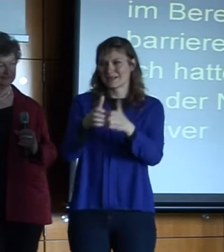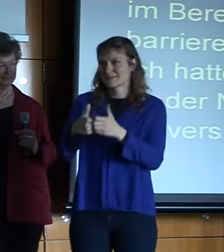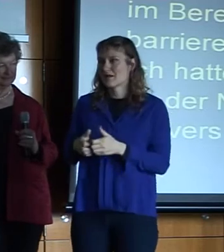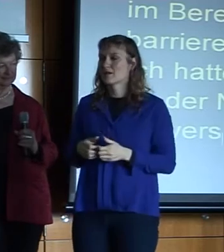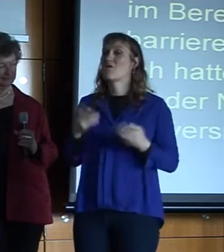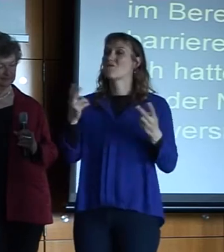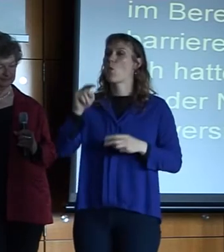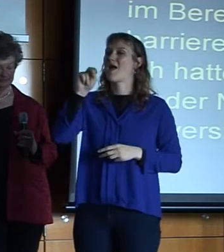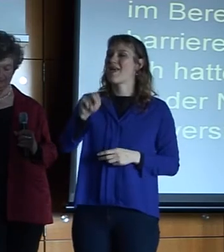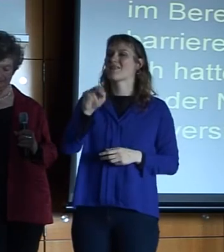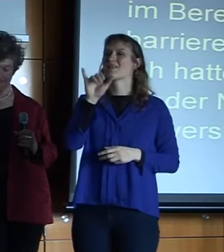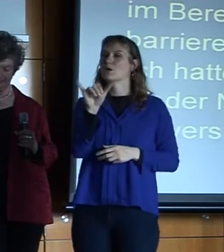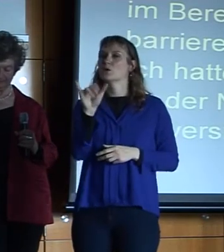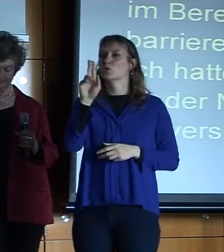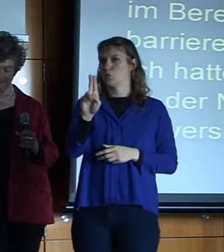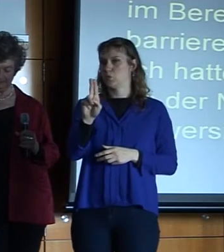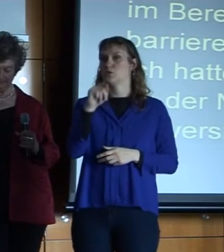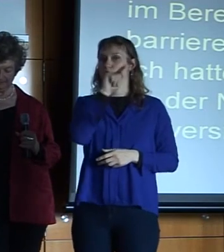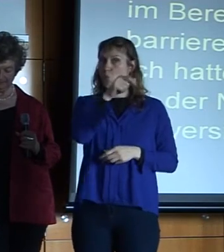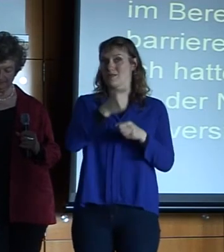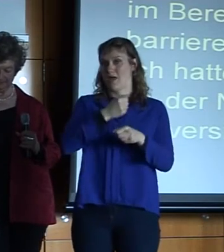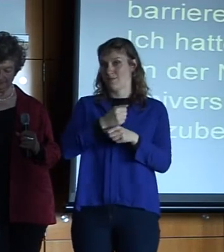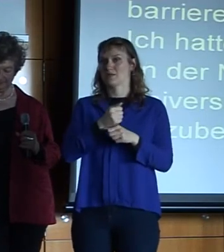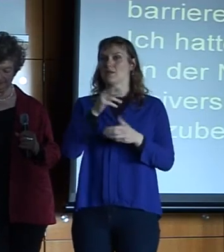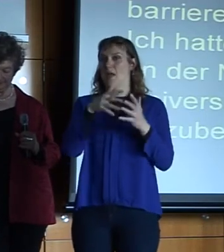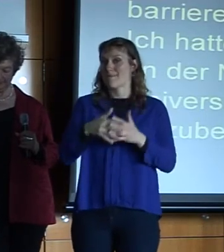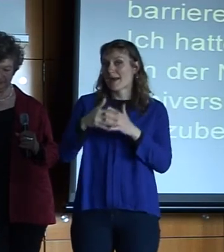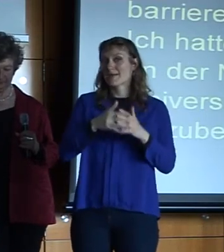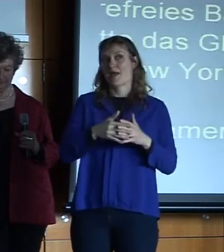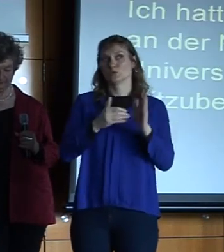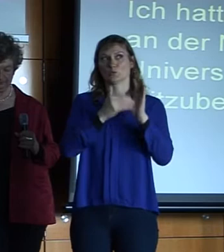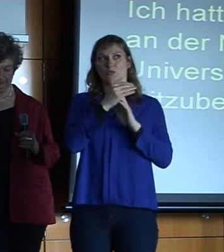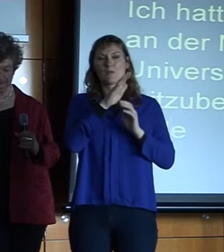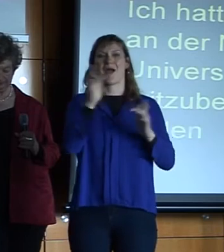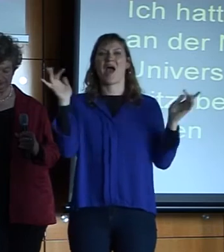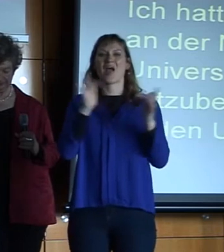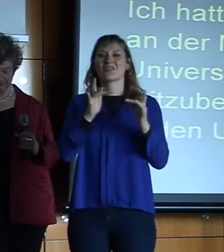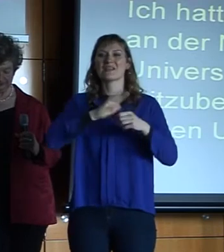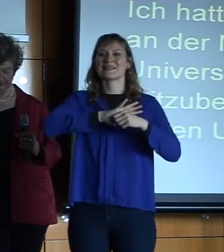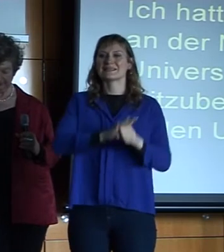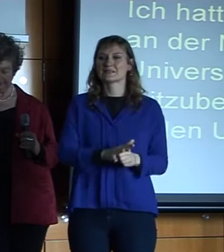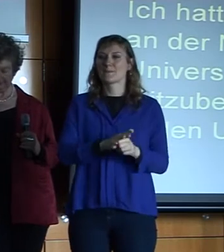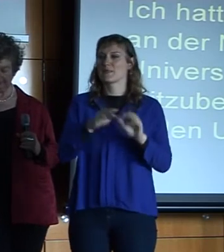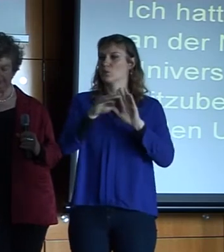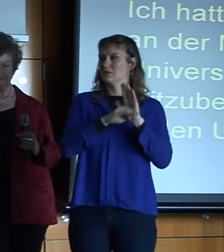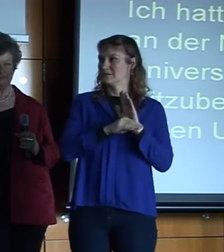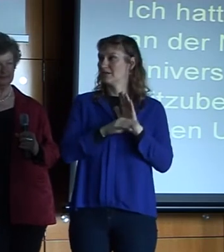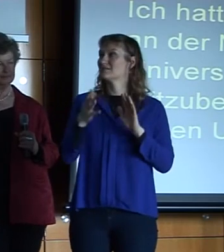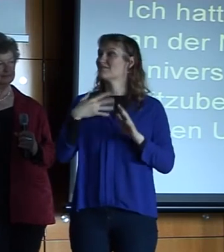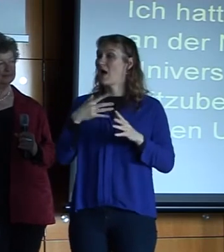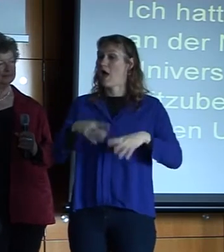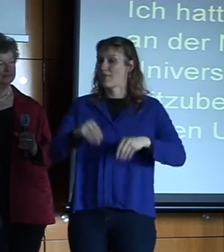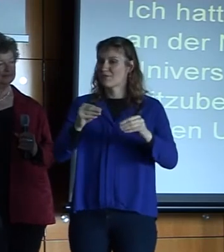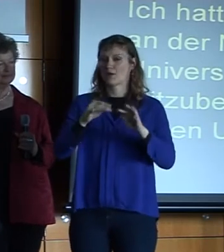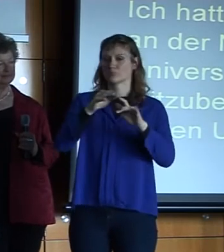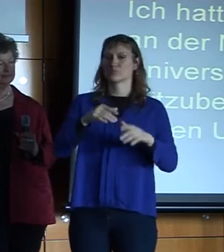NYU mitzubekommen, wie in den USA das amerikanische Antidiskriminierungsgesetz erkämpft,